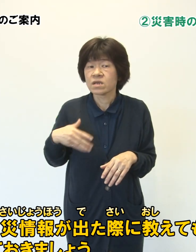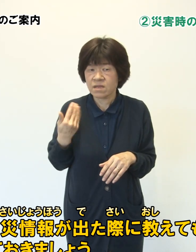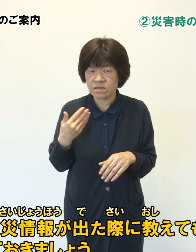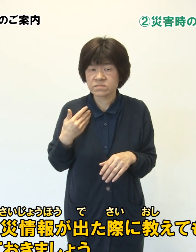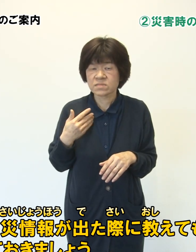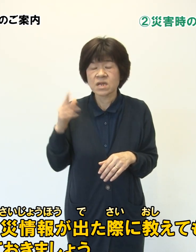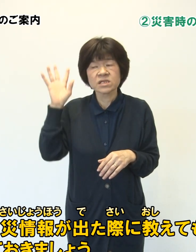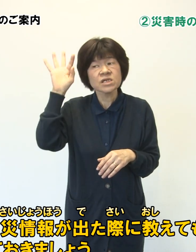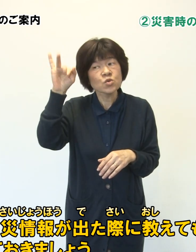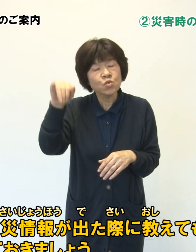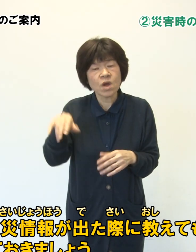う。